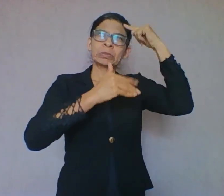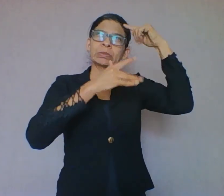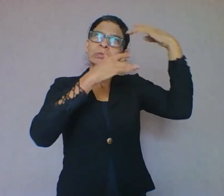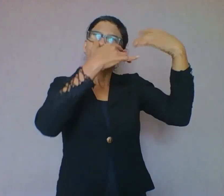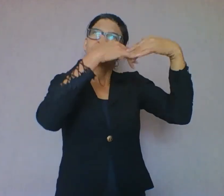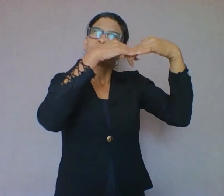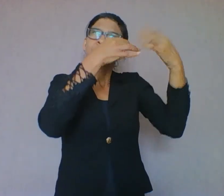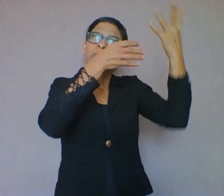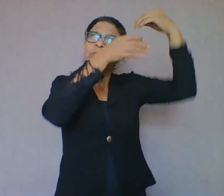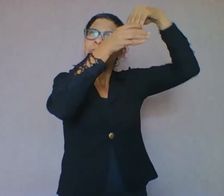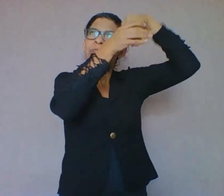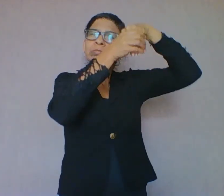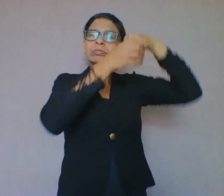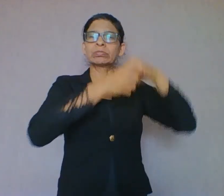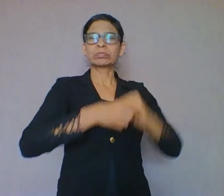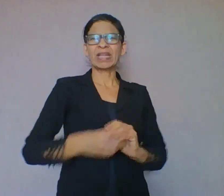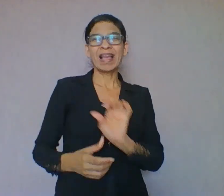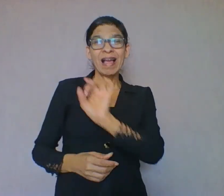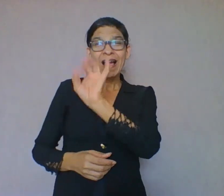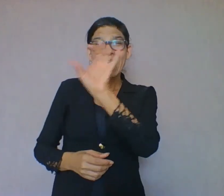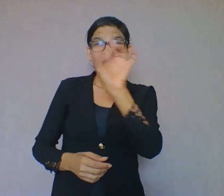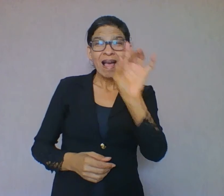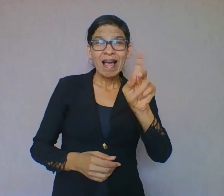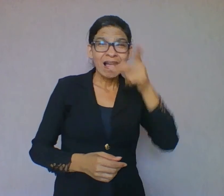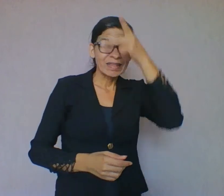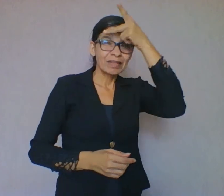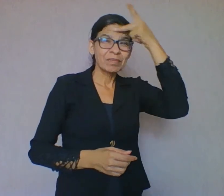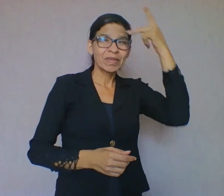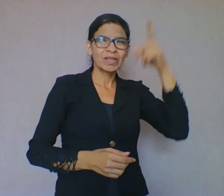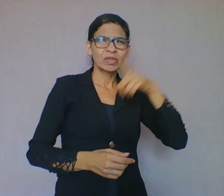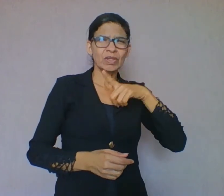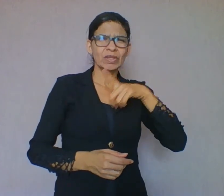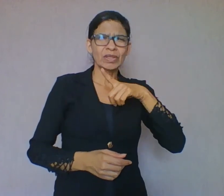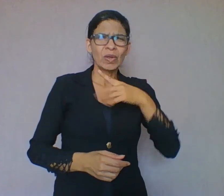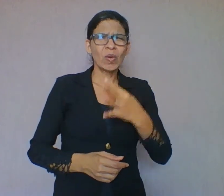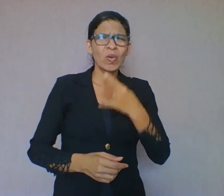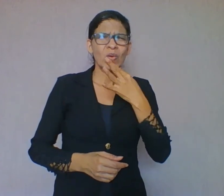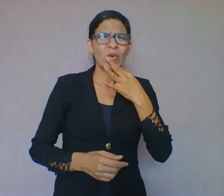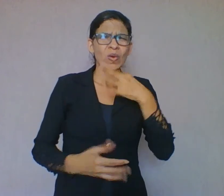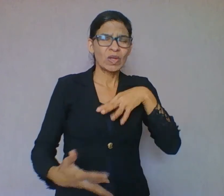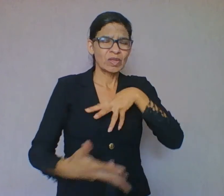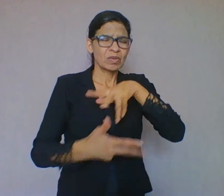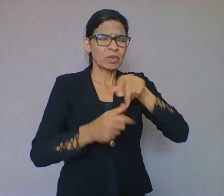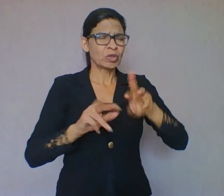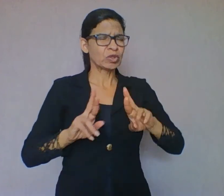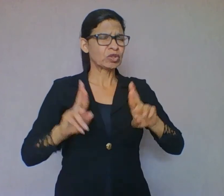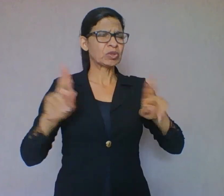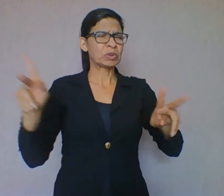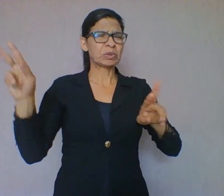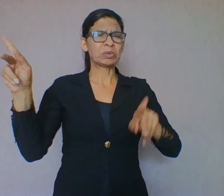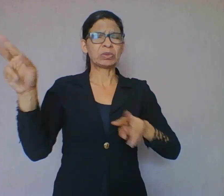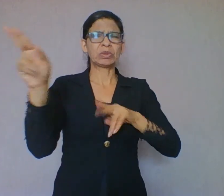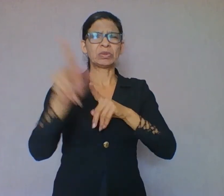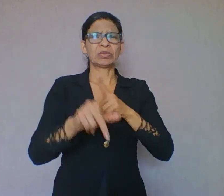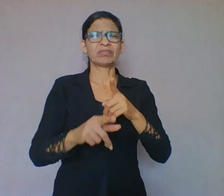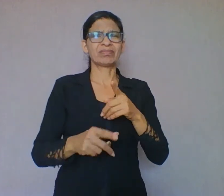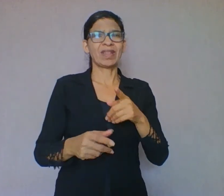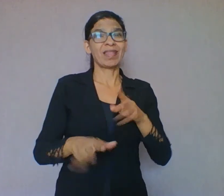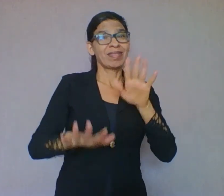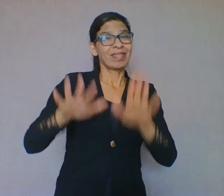Cada leitor possui um conhecimento de mundo diferente, de acordo com suas experiências, e isso faz com